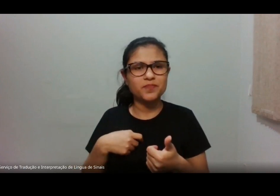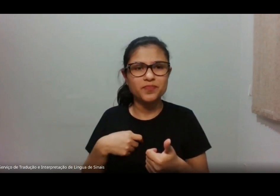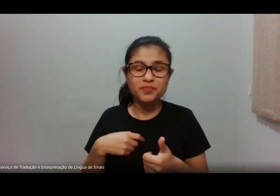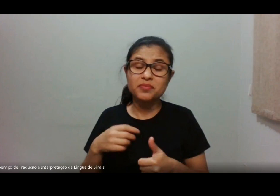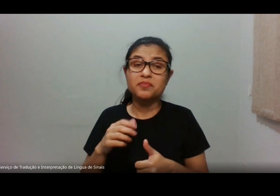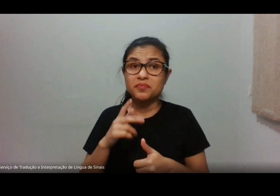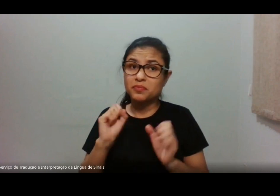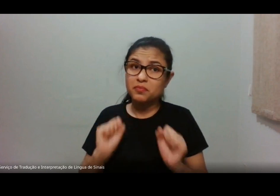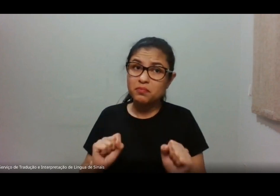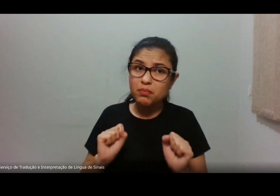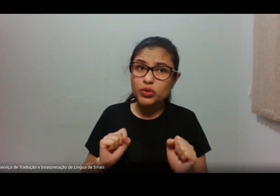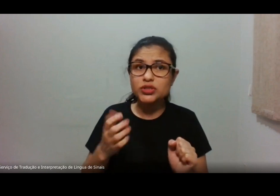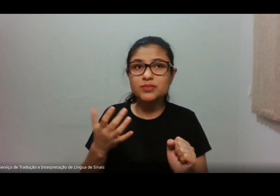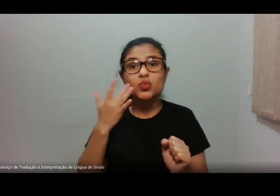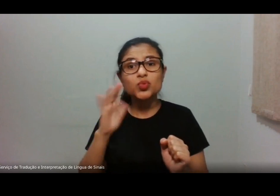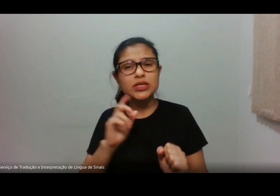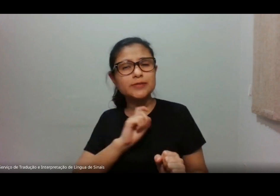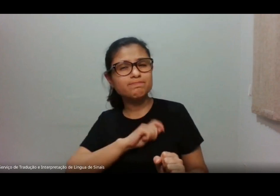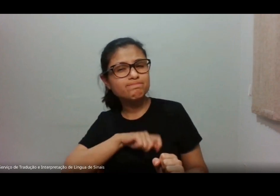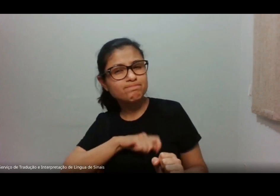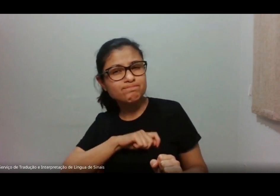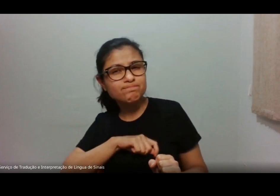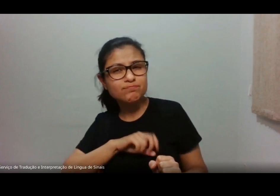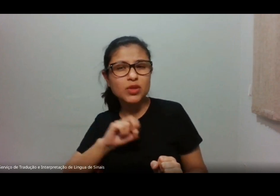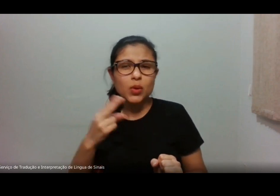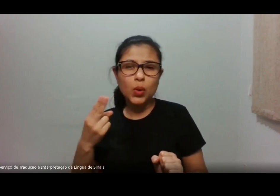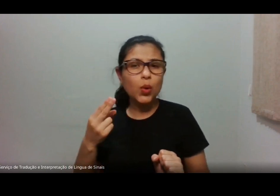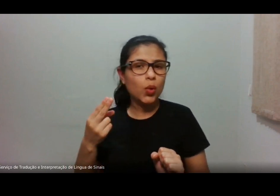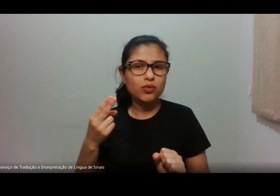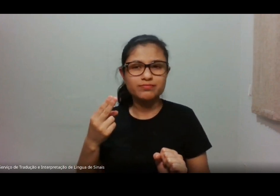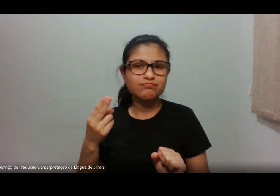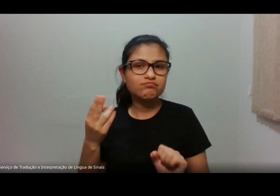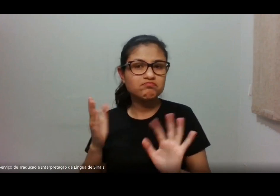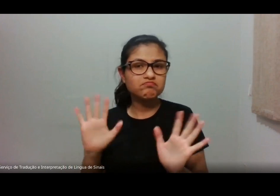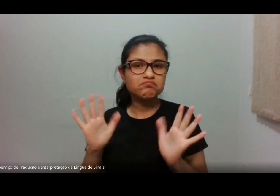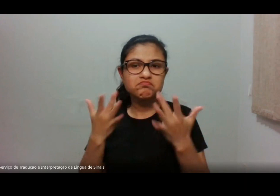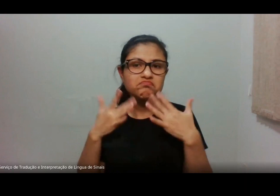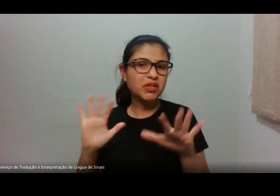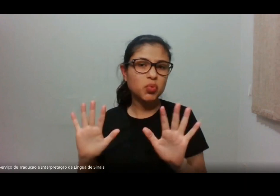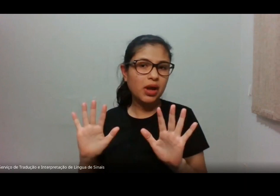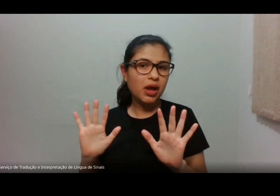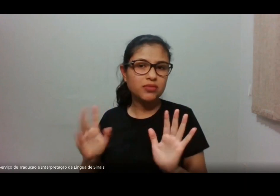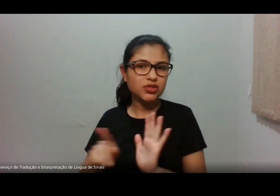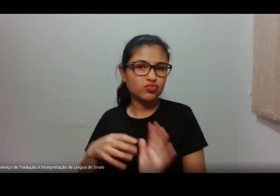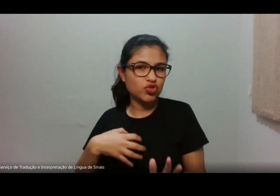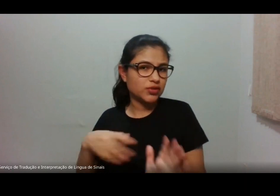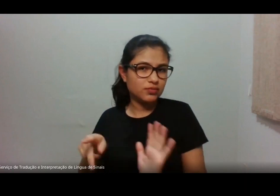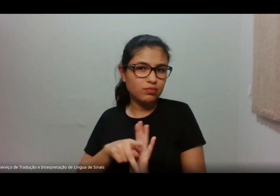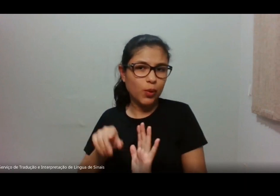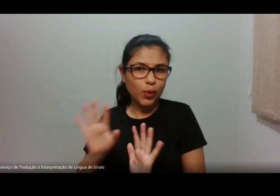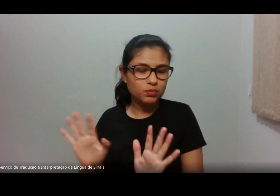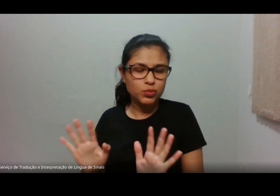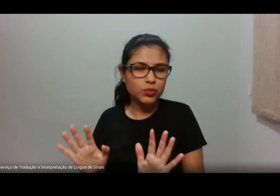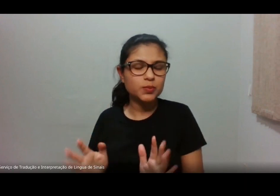assim, conscienciosamente ou instintivamente. Resumindo tudo que eu disse, vamos ver se eu